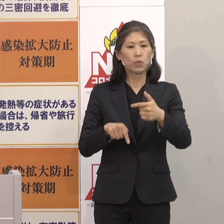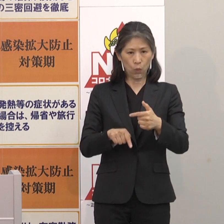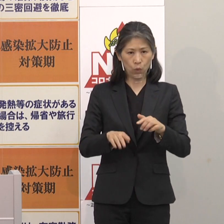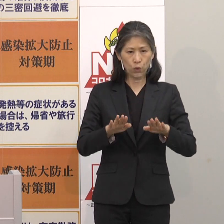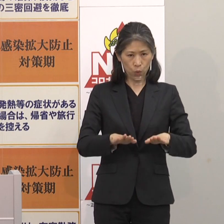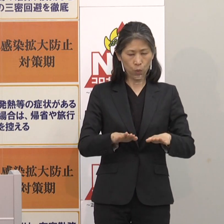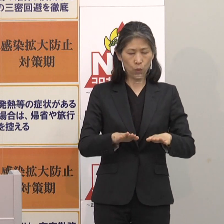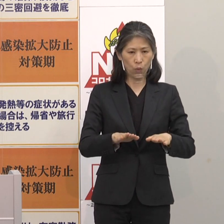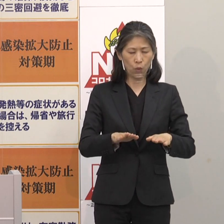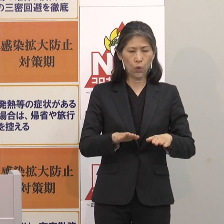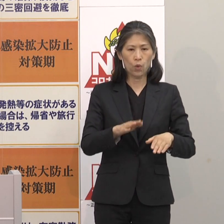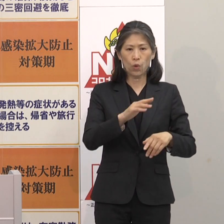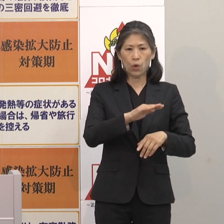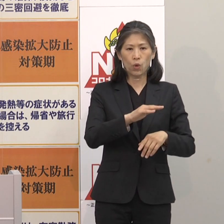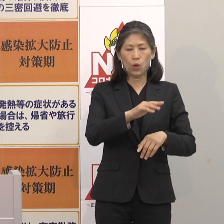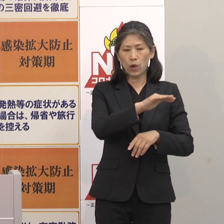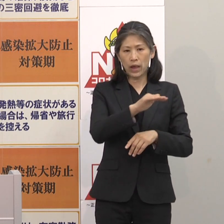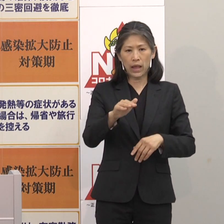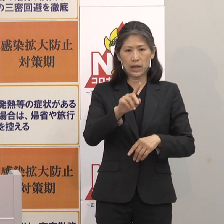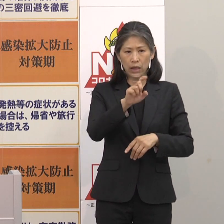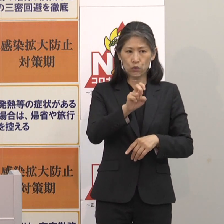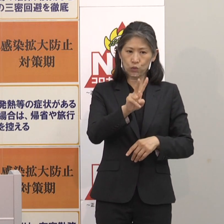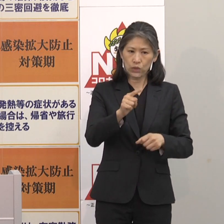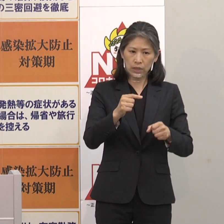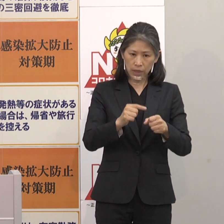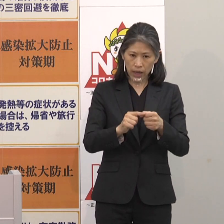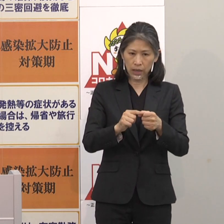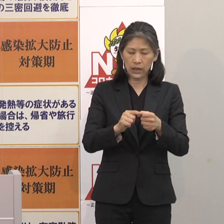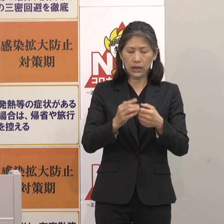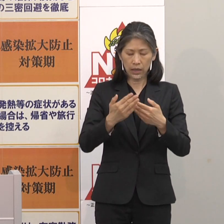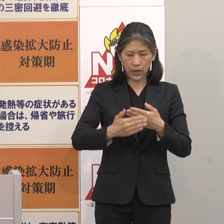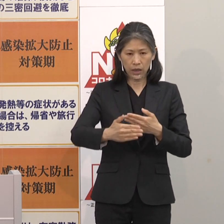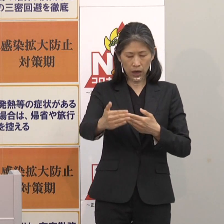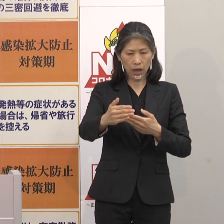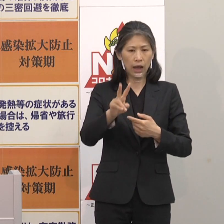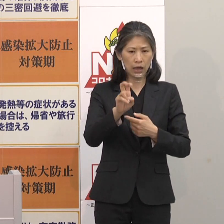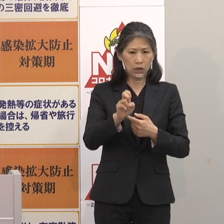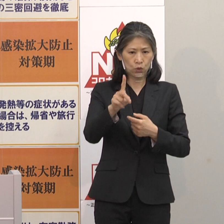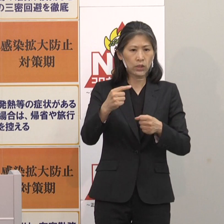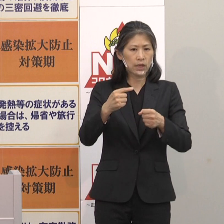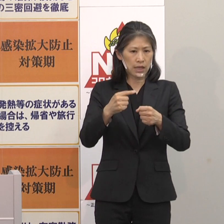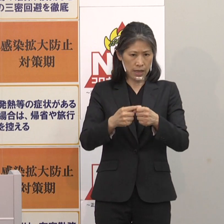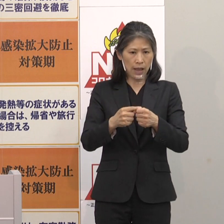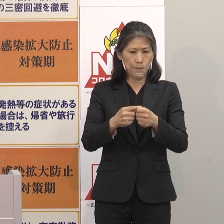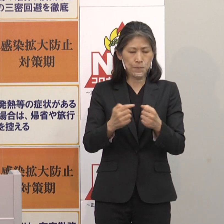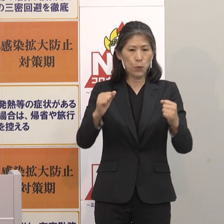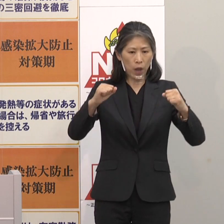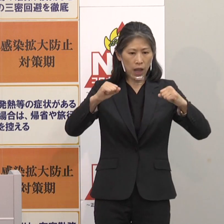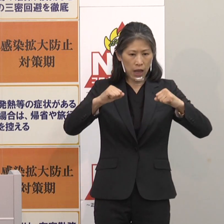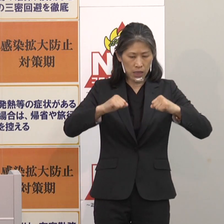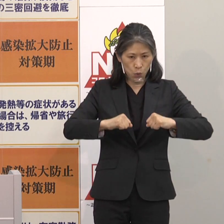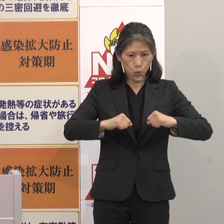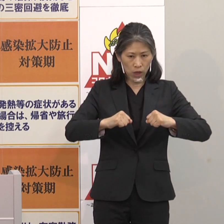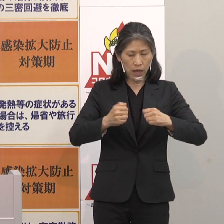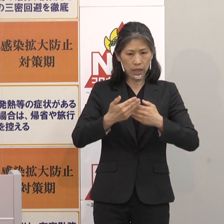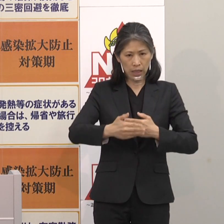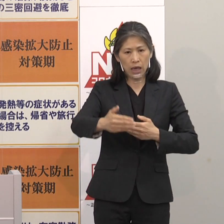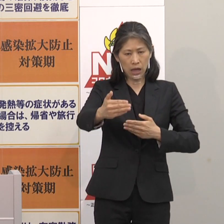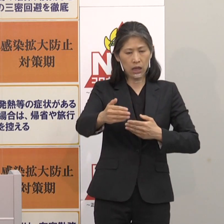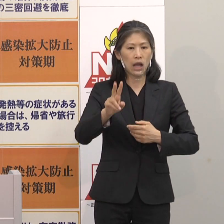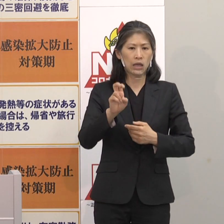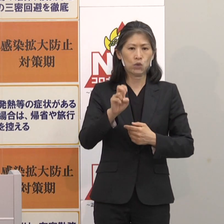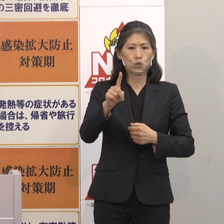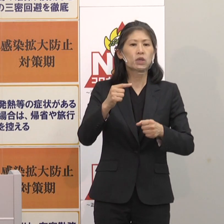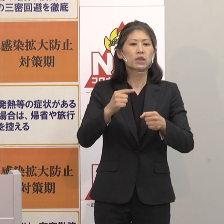の公害調停の成立から22年ということになります。この事業については私